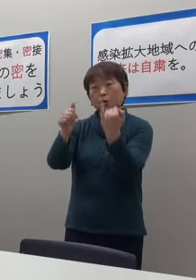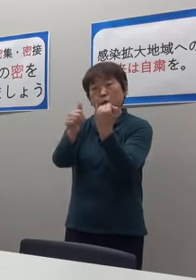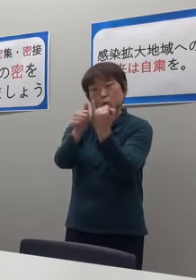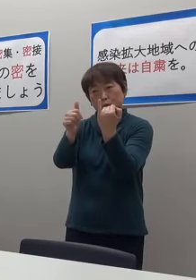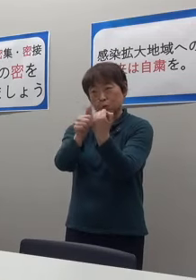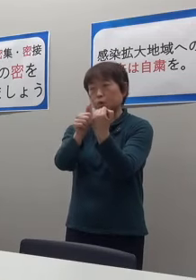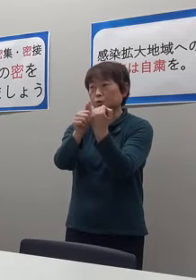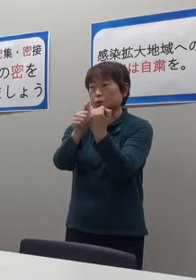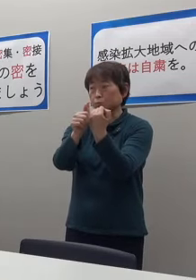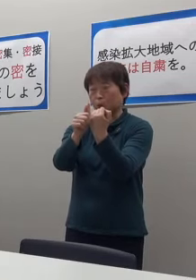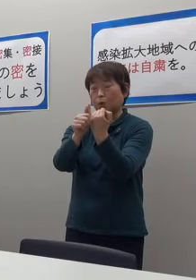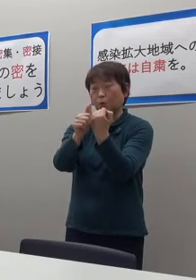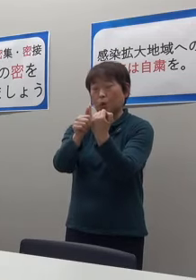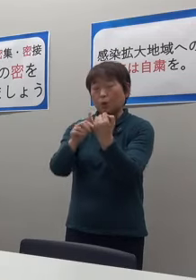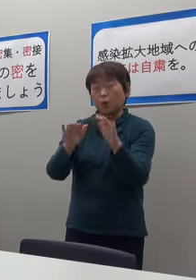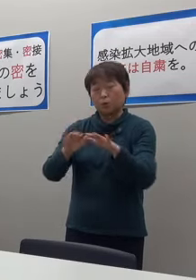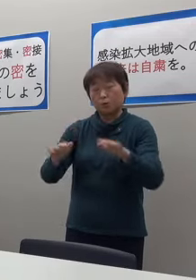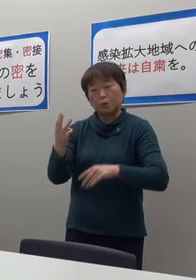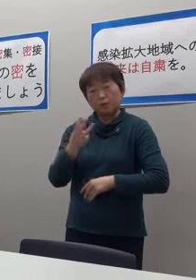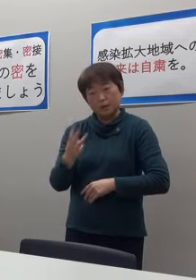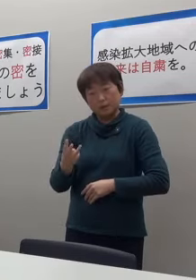誰おじいちゃん、おばあちゃん、どっちかいるとか。 そうです、